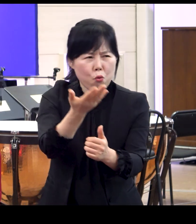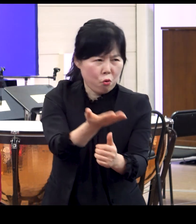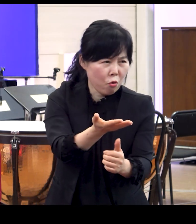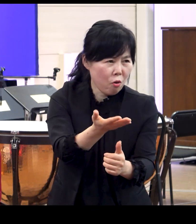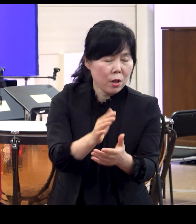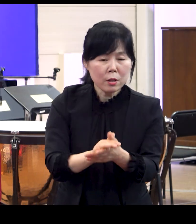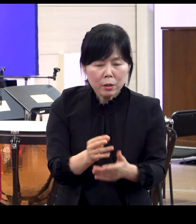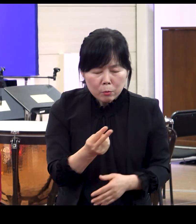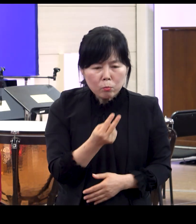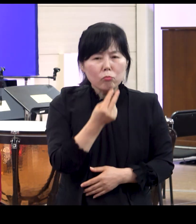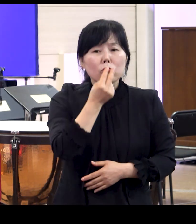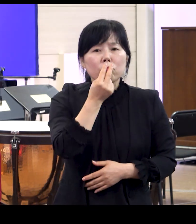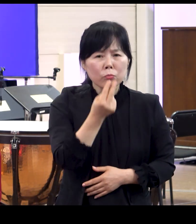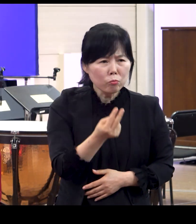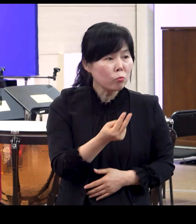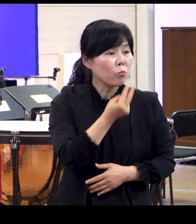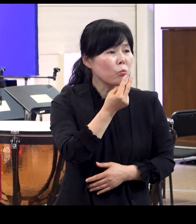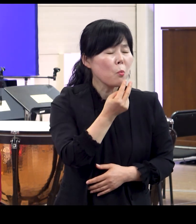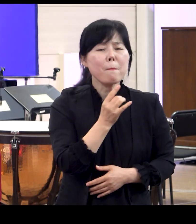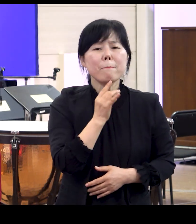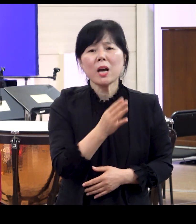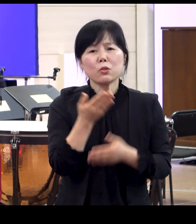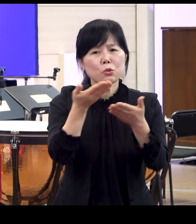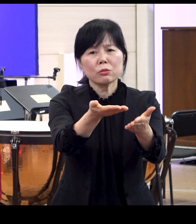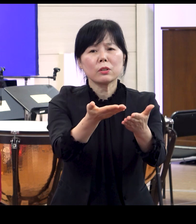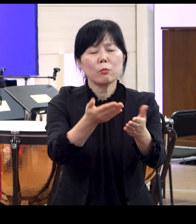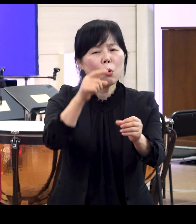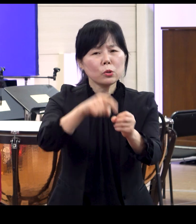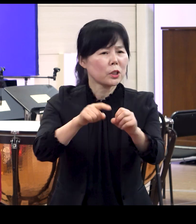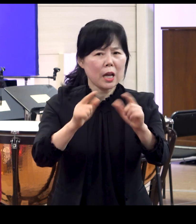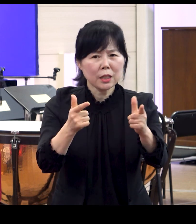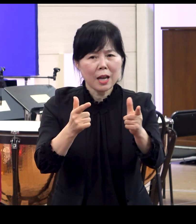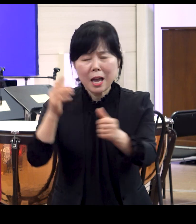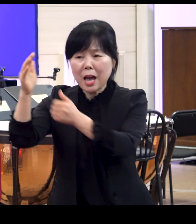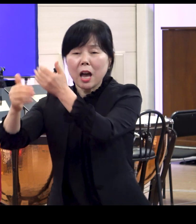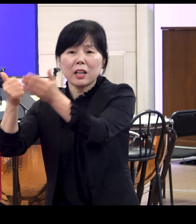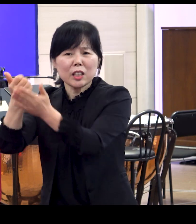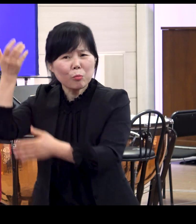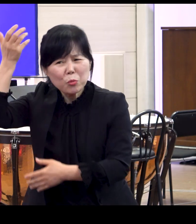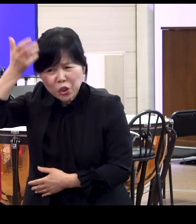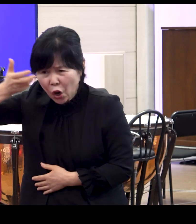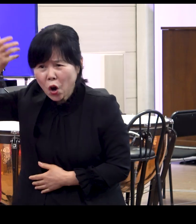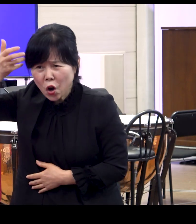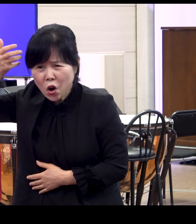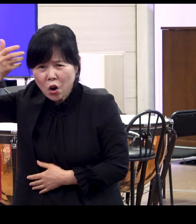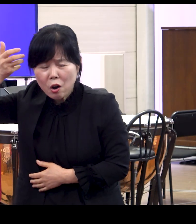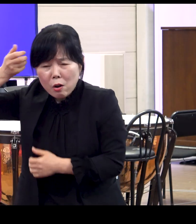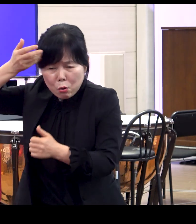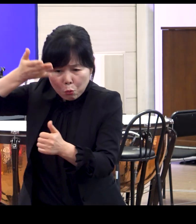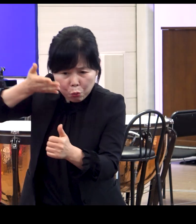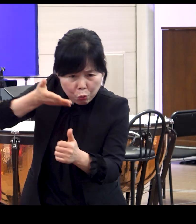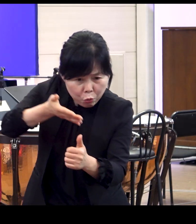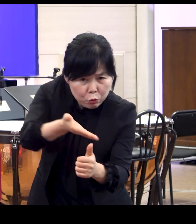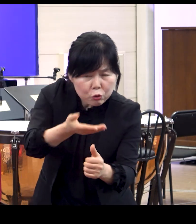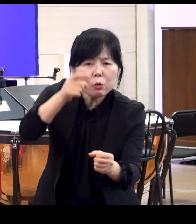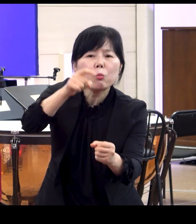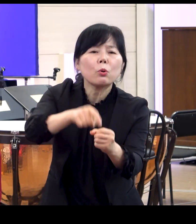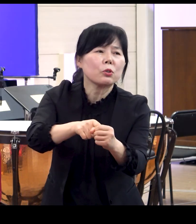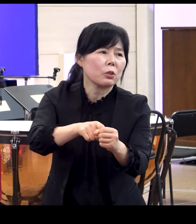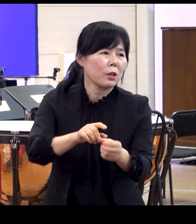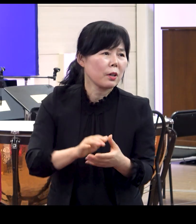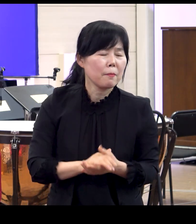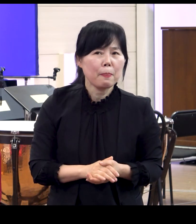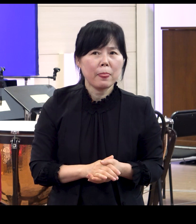단지 그냥 이 호흡을 불어넣으신 것이 아니라 하나님의 영을 불어넣으신 것이다 하는 것 때문에 중요한 거예요.